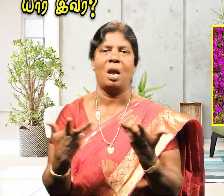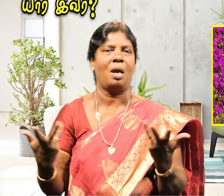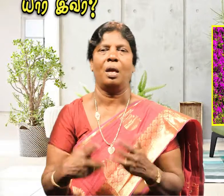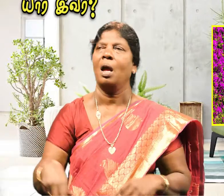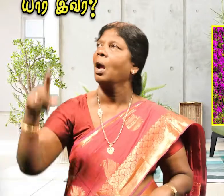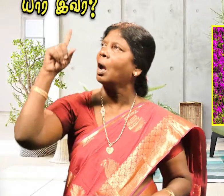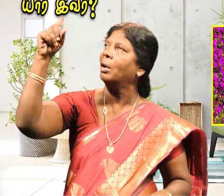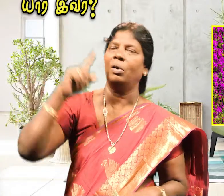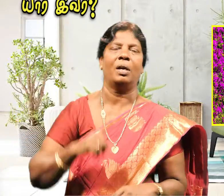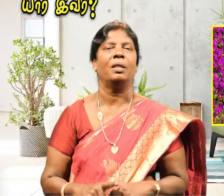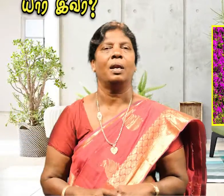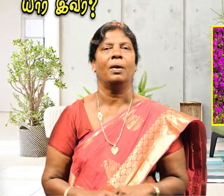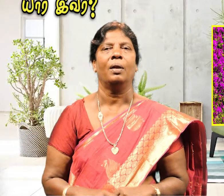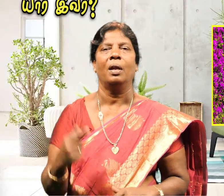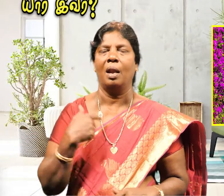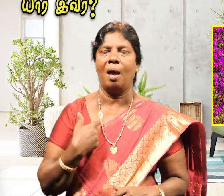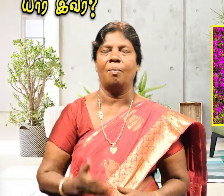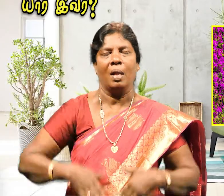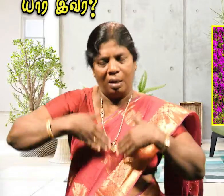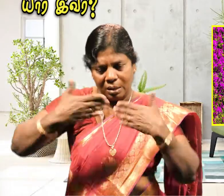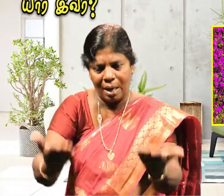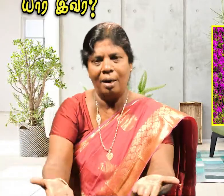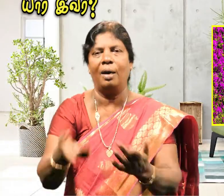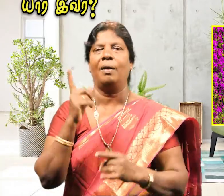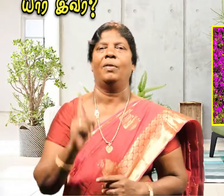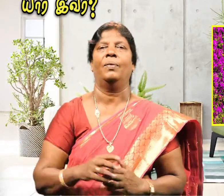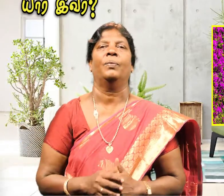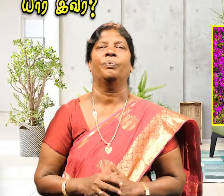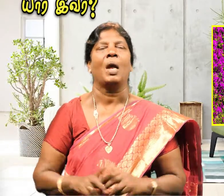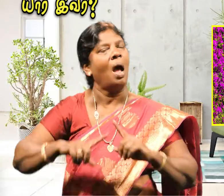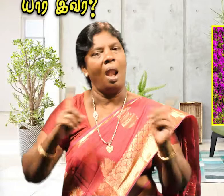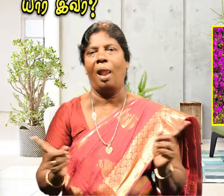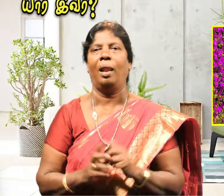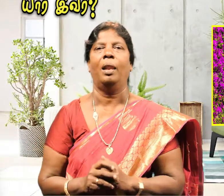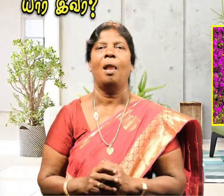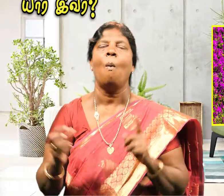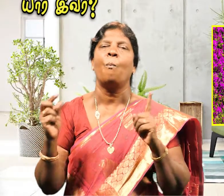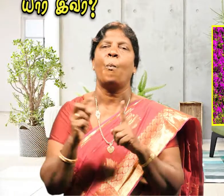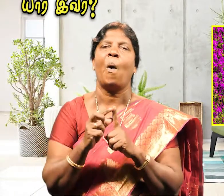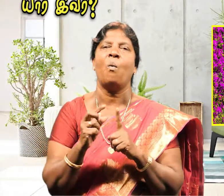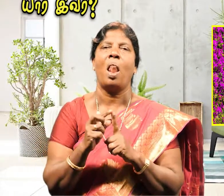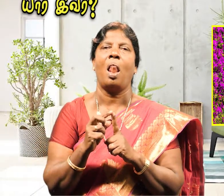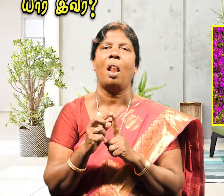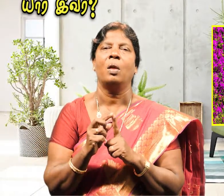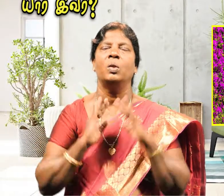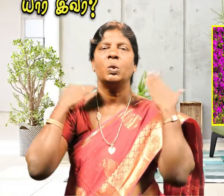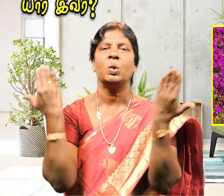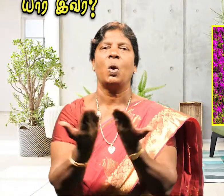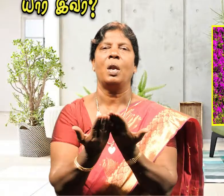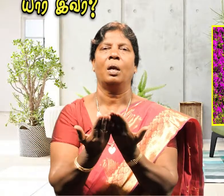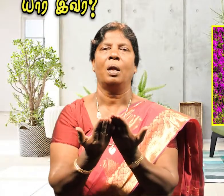செய்ய முடியாது. கடவுளிடத்தில் நாம் சரணடையத்தான் வேண்டும். ஆனால் பவுலுக்கு